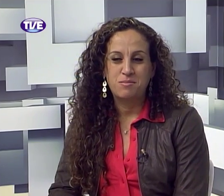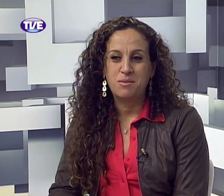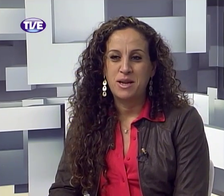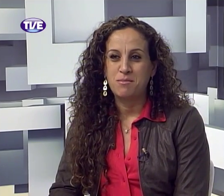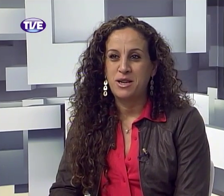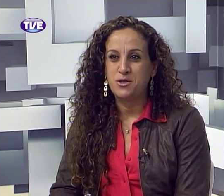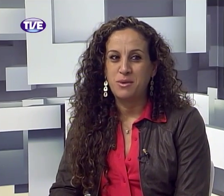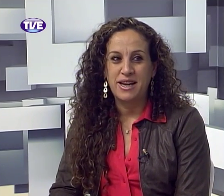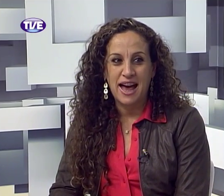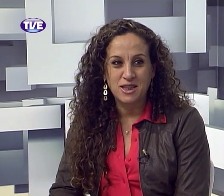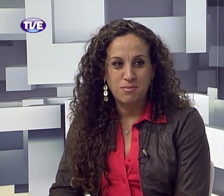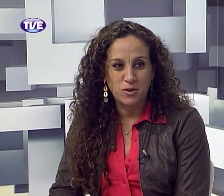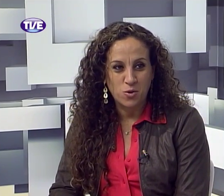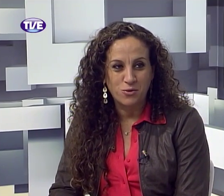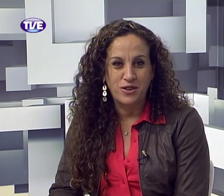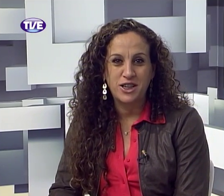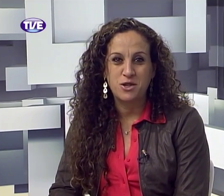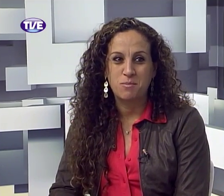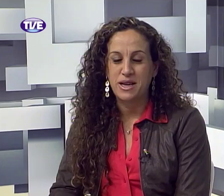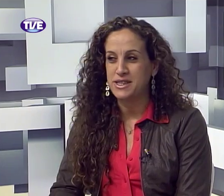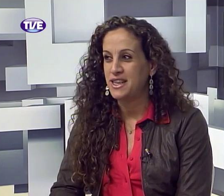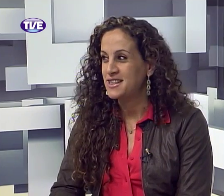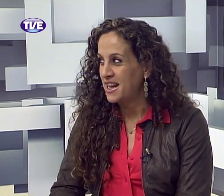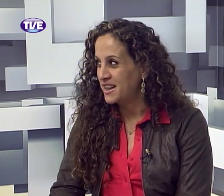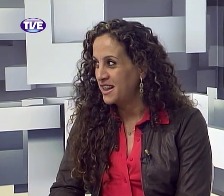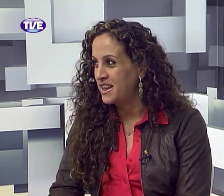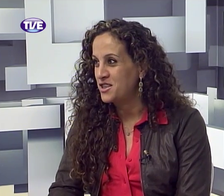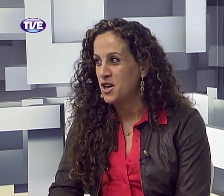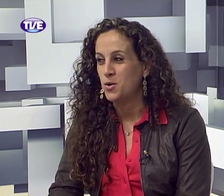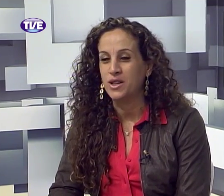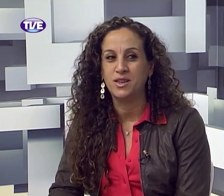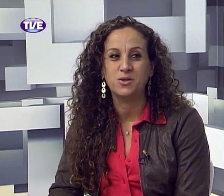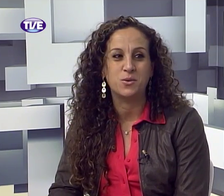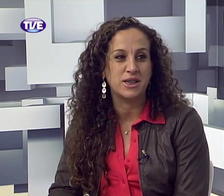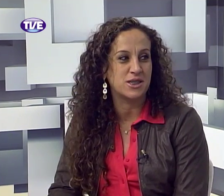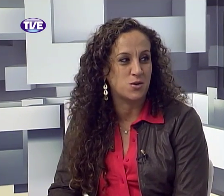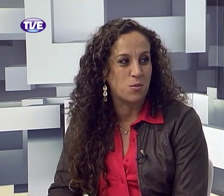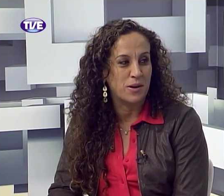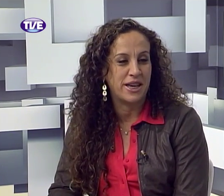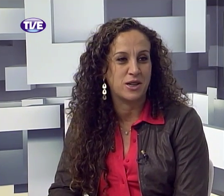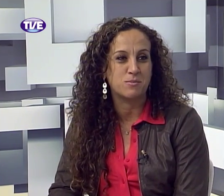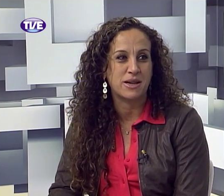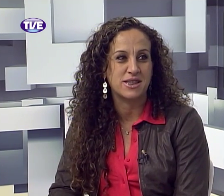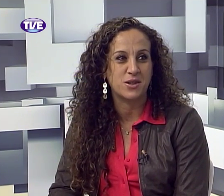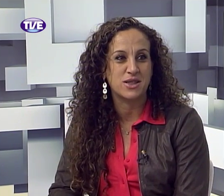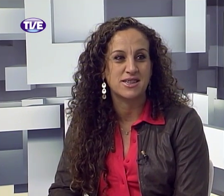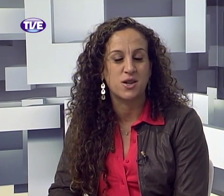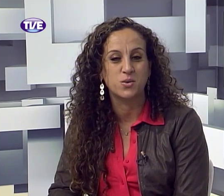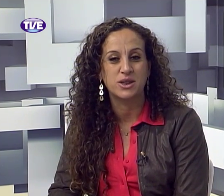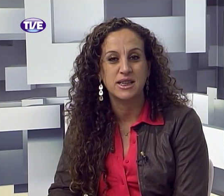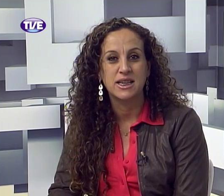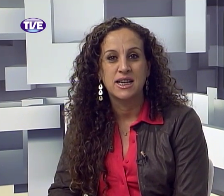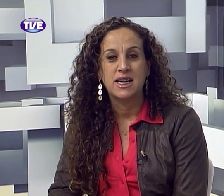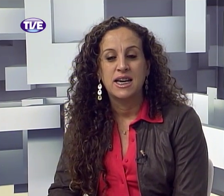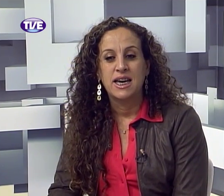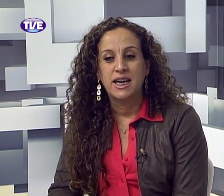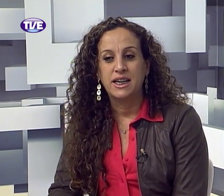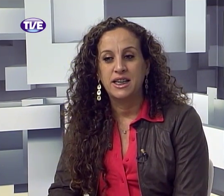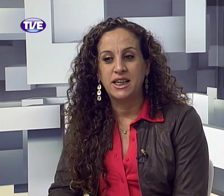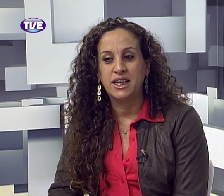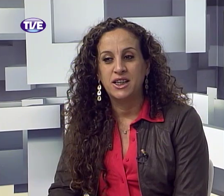noite. Boa noite. Primeiramente, obrigada pelo convite. É um prazer estar aqui dialogando com esses companheiros, parceiros dessa luta.